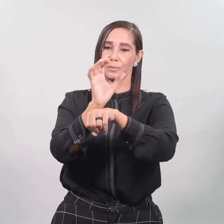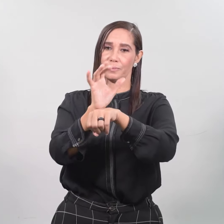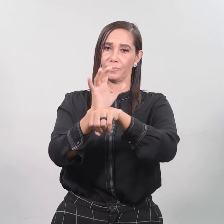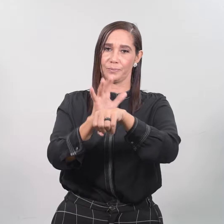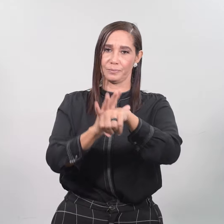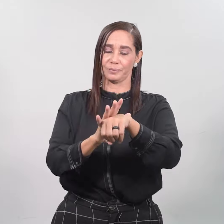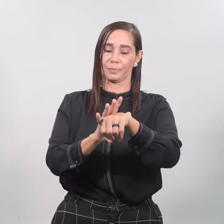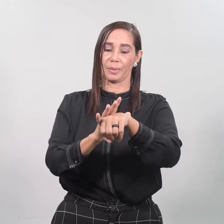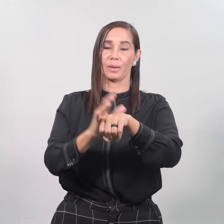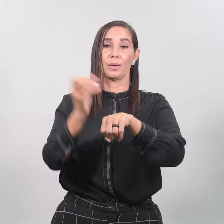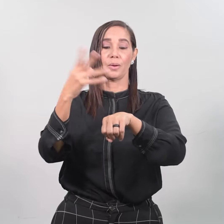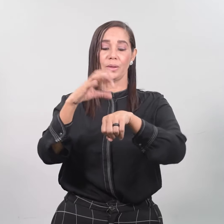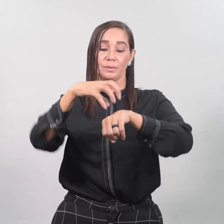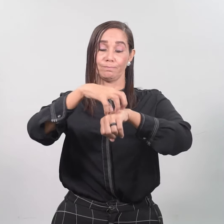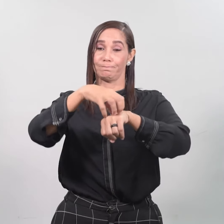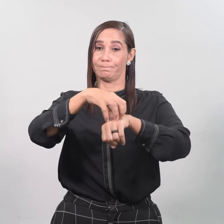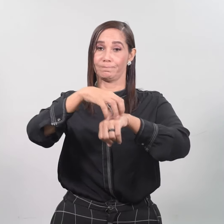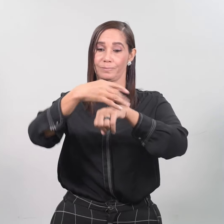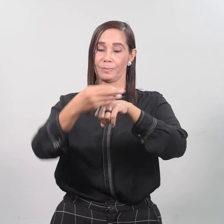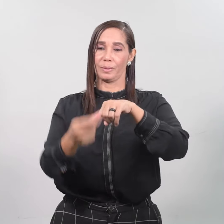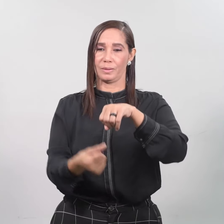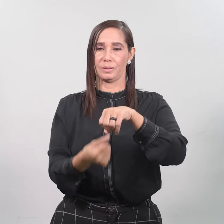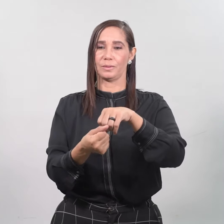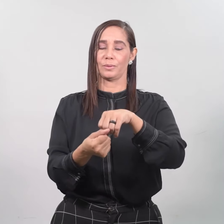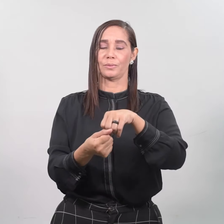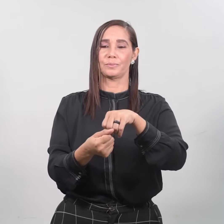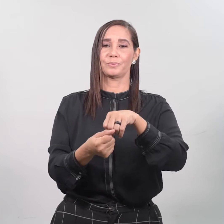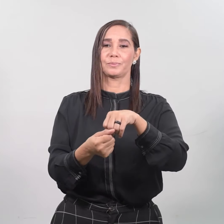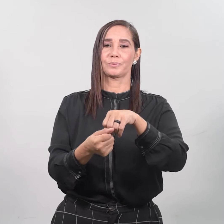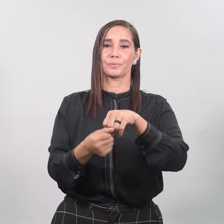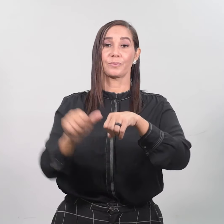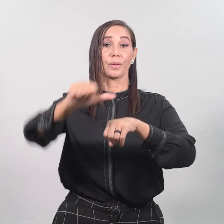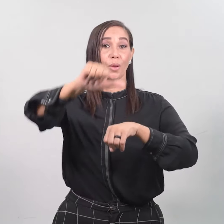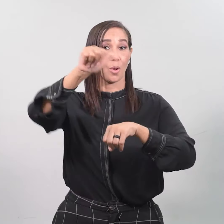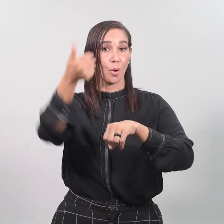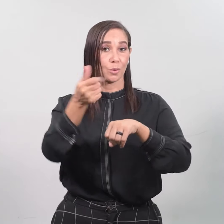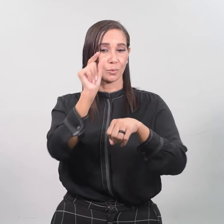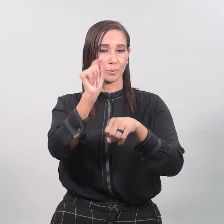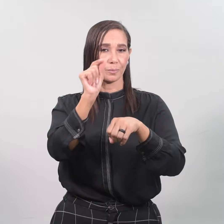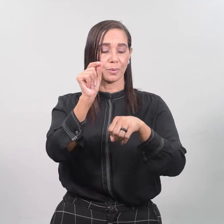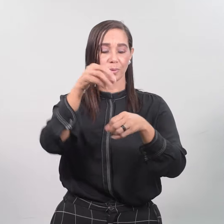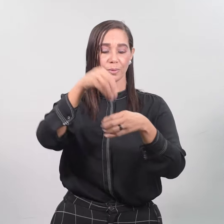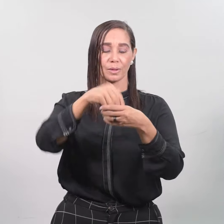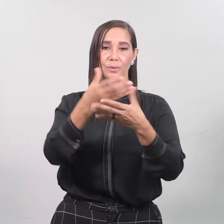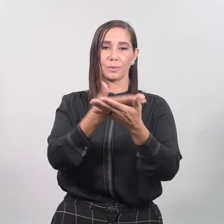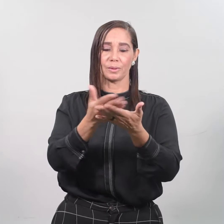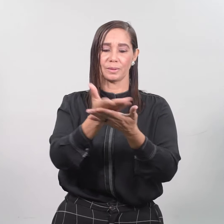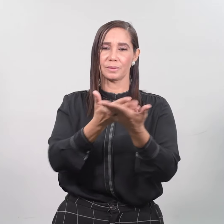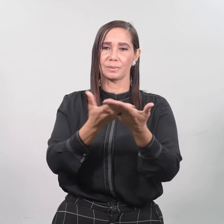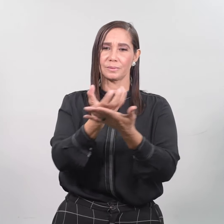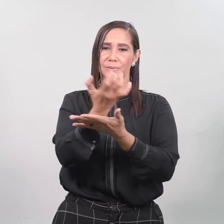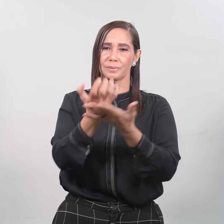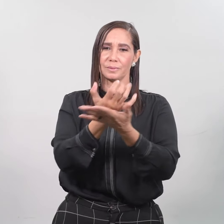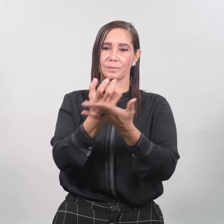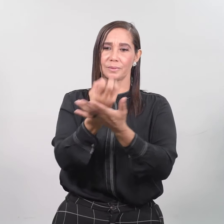por falta de raíz se secó. Otro poco cayó entre zarzas, que crecieron y lo